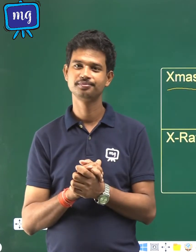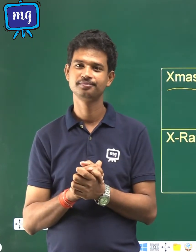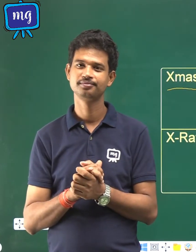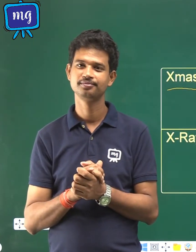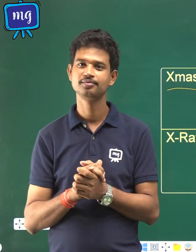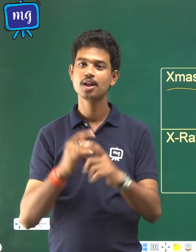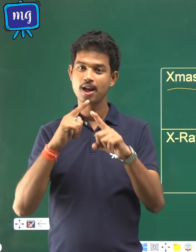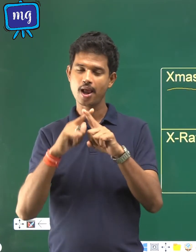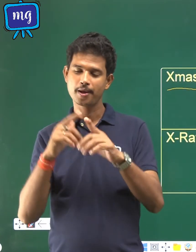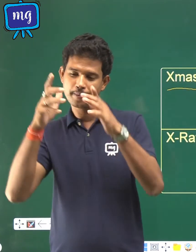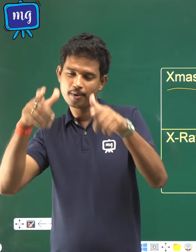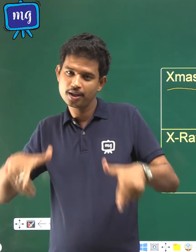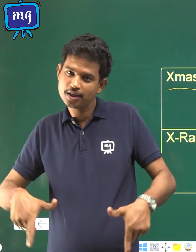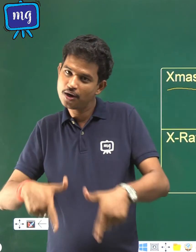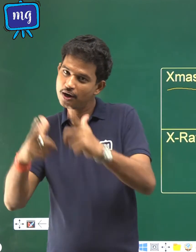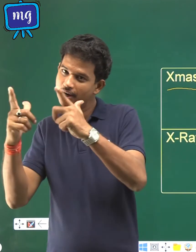Xmas tree,